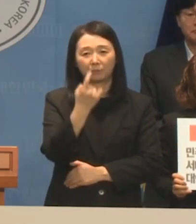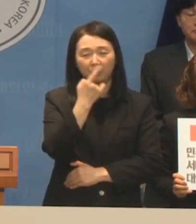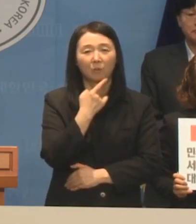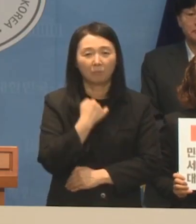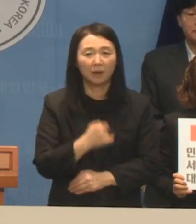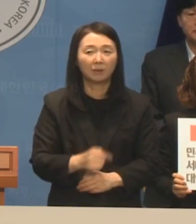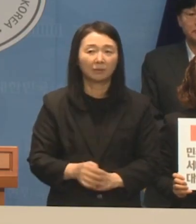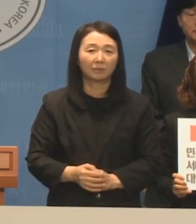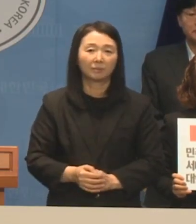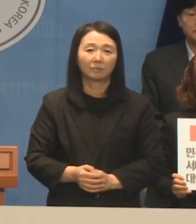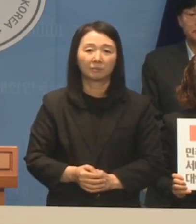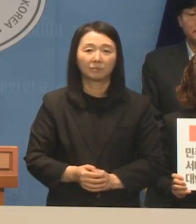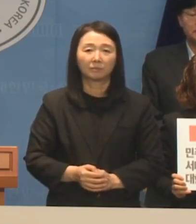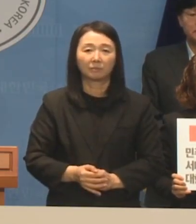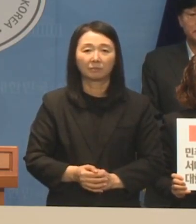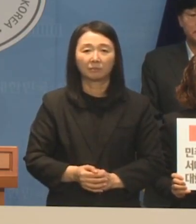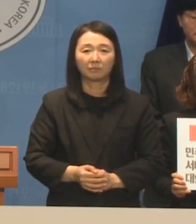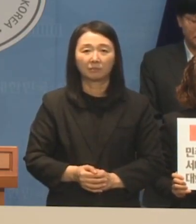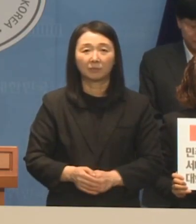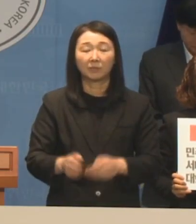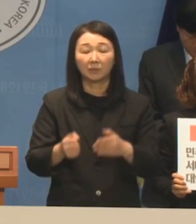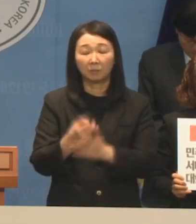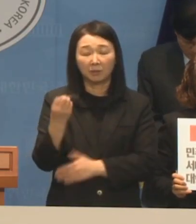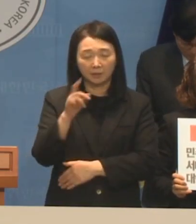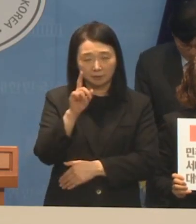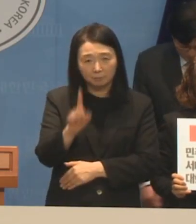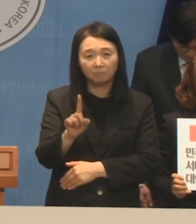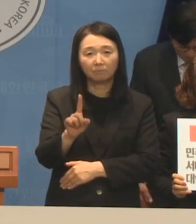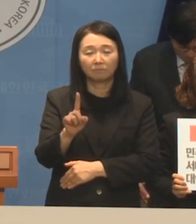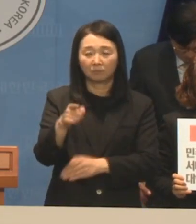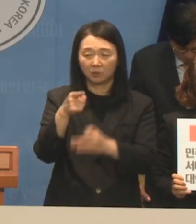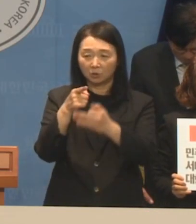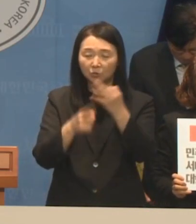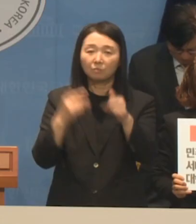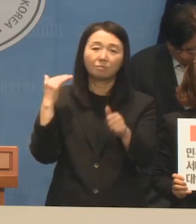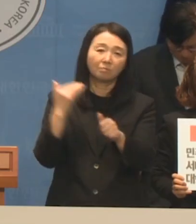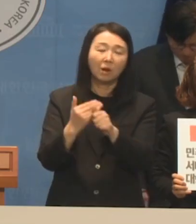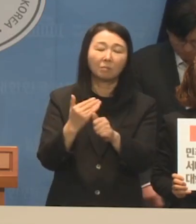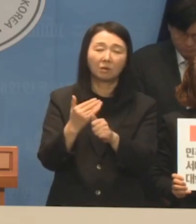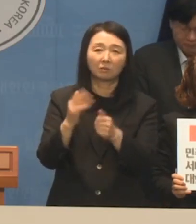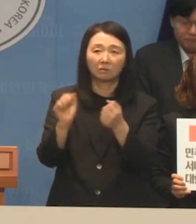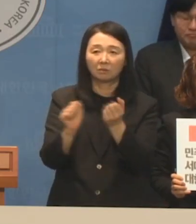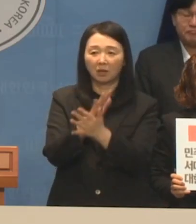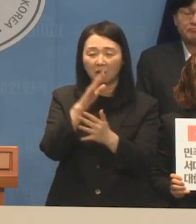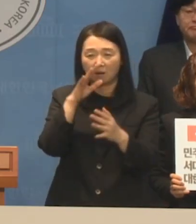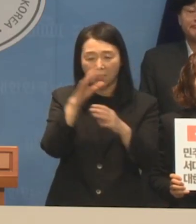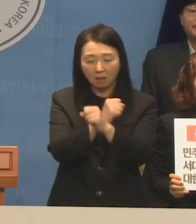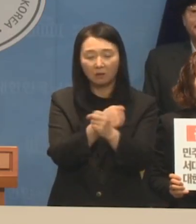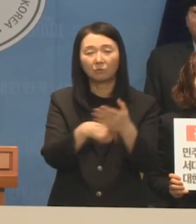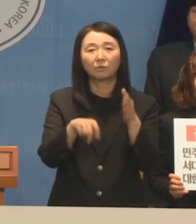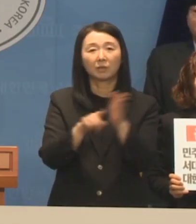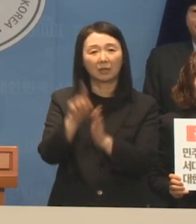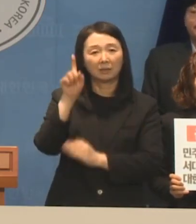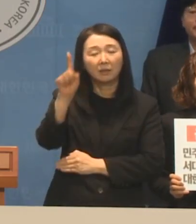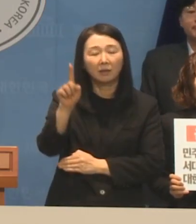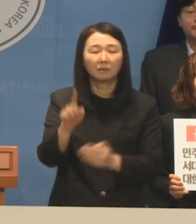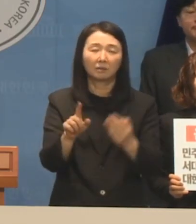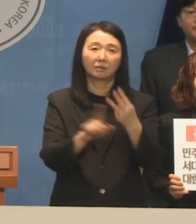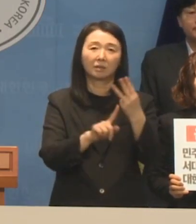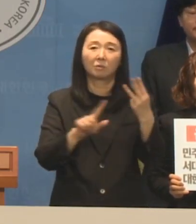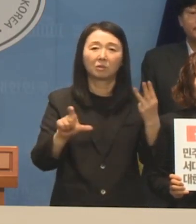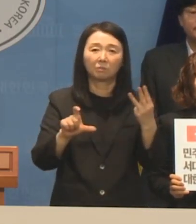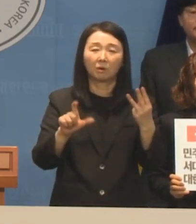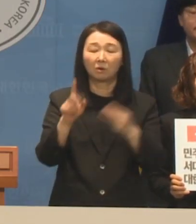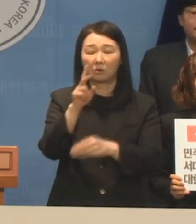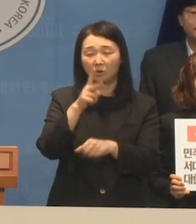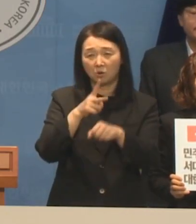배워왔던 시간들이었습니다. 그러기에 다시 한번 윤석열 파면 내란 종식을 위해 내일 3월 15일